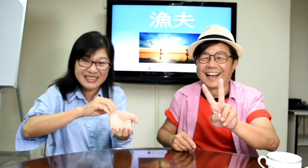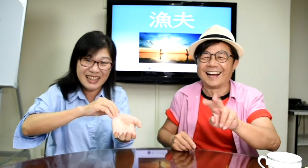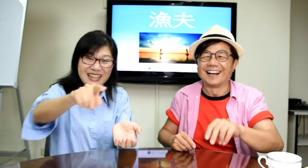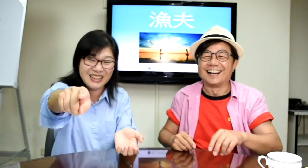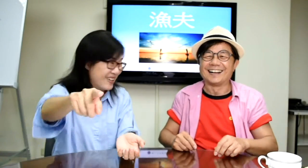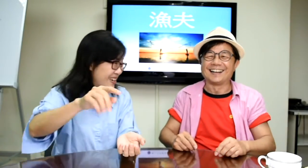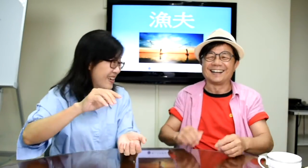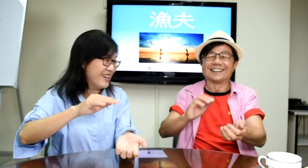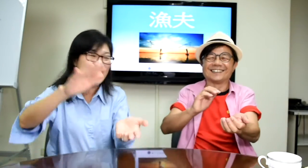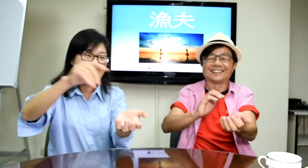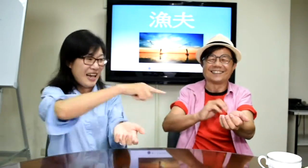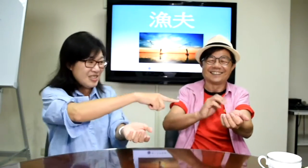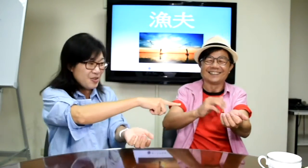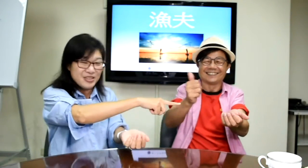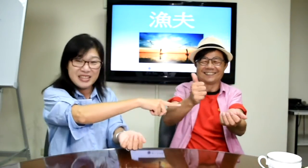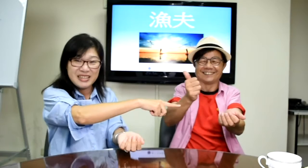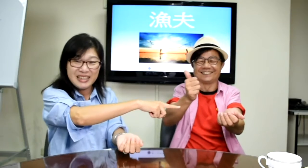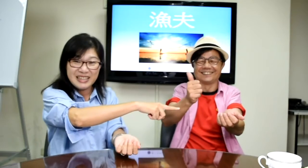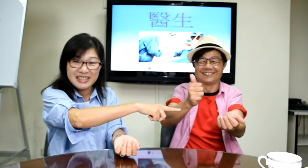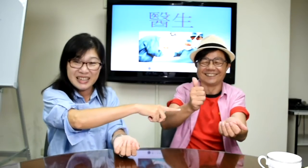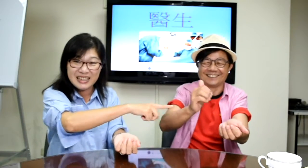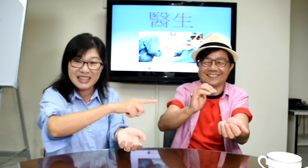医生，有，哎，手语是医生。